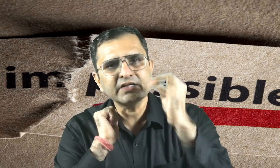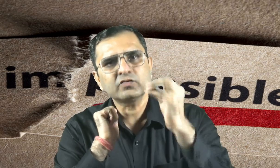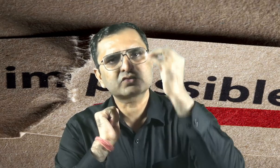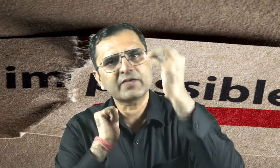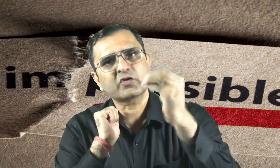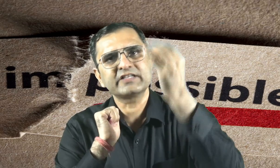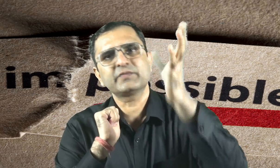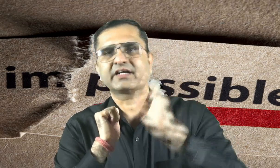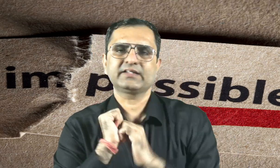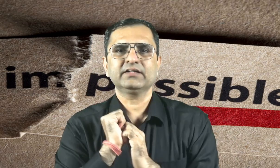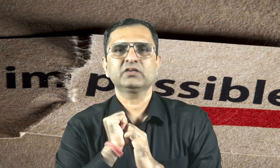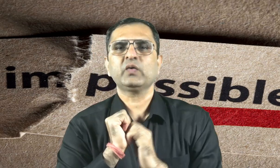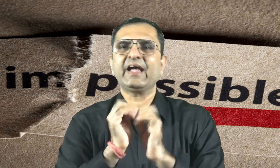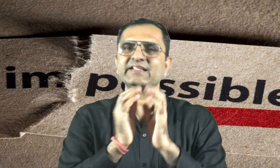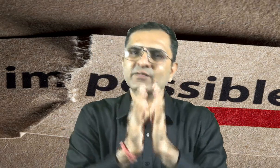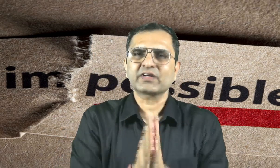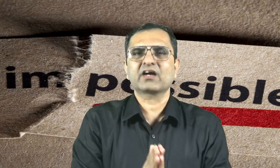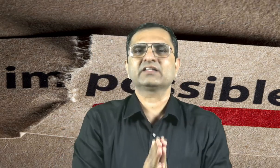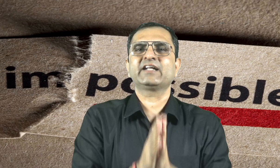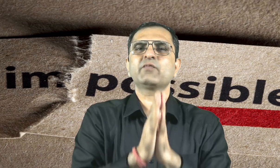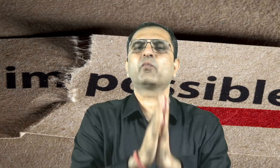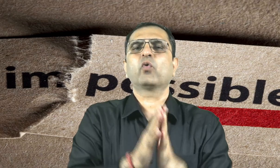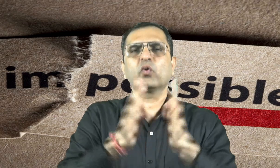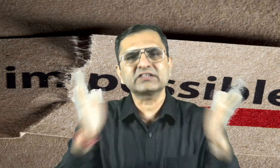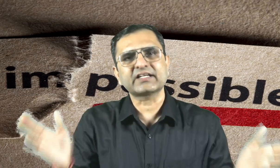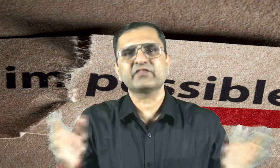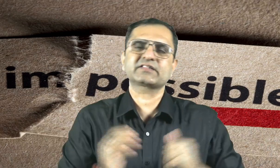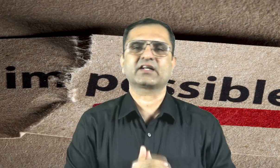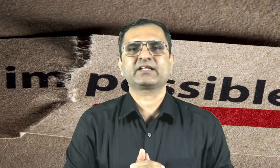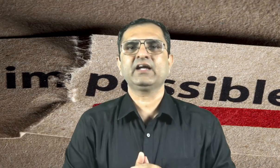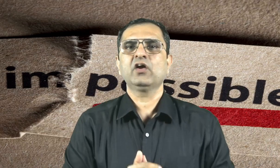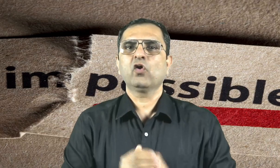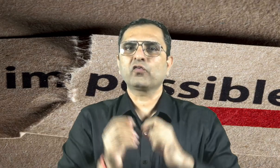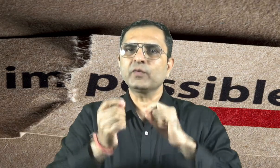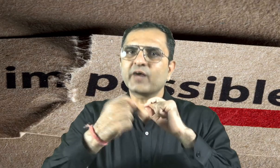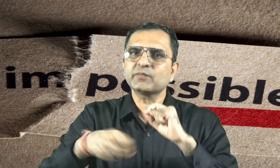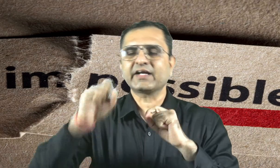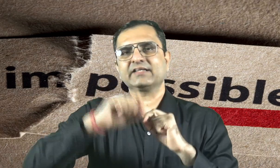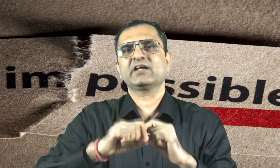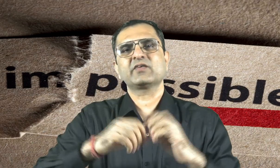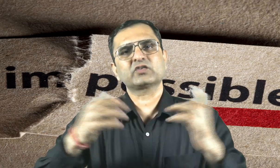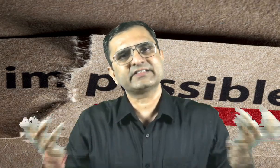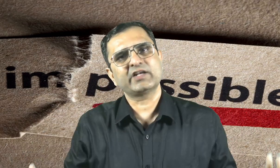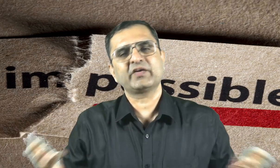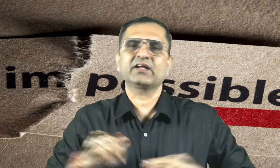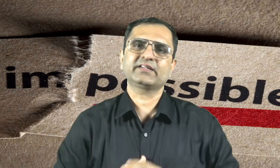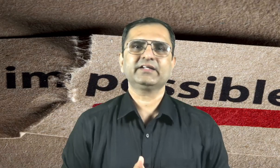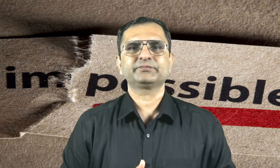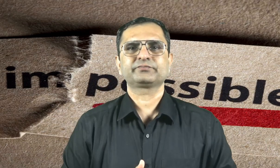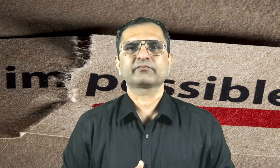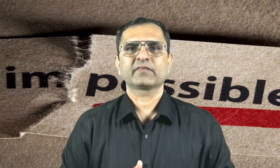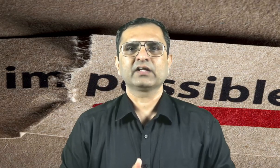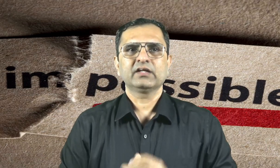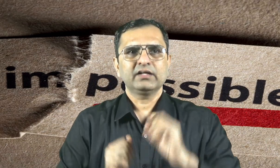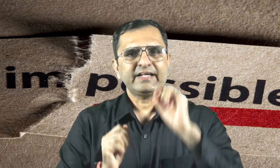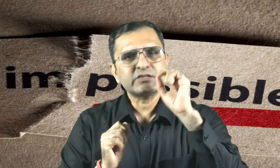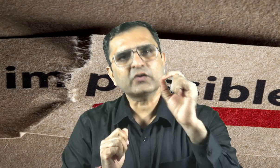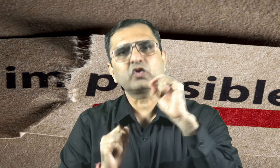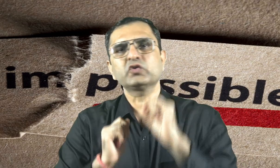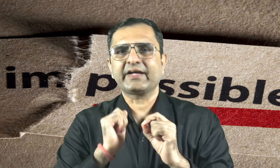उस टाइम को वेस्ट भी कर दिया तो ऐसे हम क्या करते हैं डे में बहुत ज्यादा टाइम वेस्ट करते हैं और फिर बाद में कहते हैं यार मेरे को तो आईसीआई ने फेल कर दिया इसमें कोई दोराई